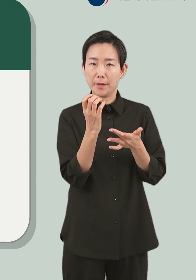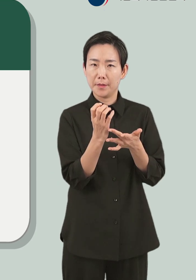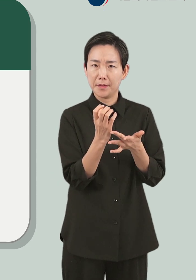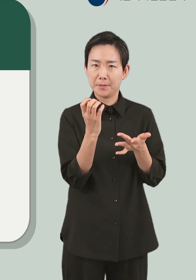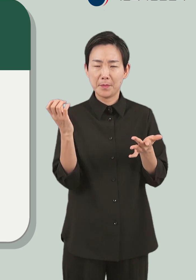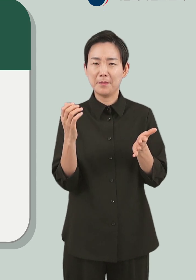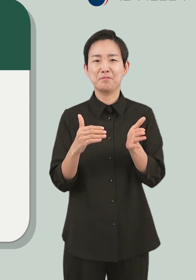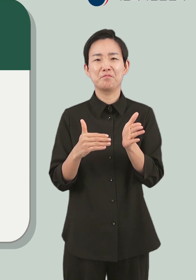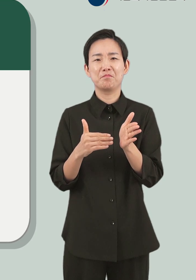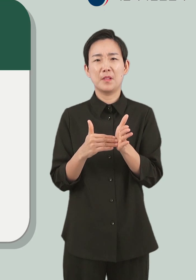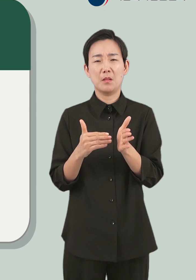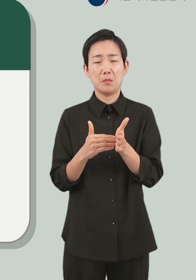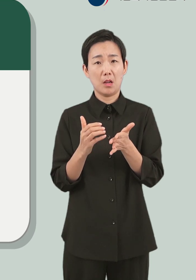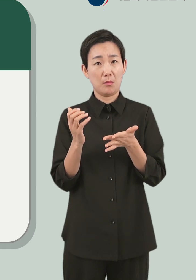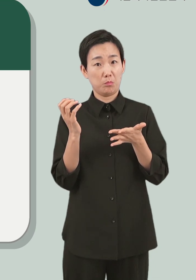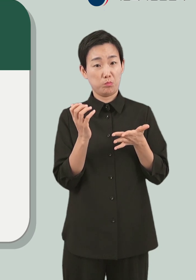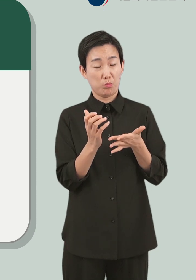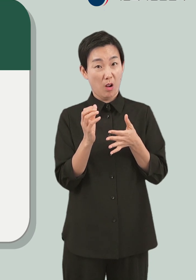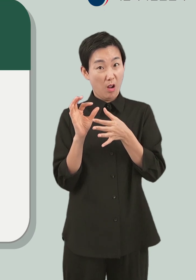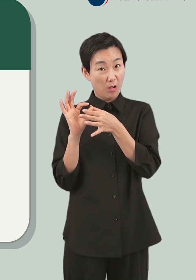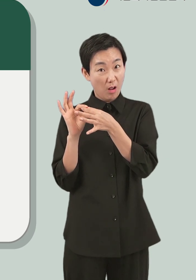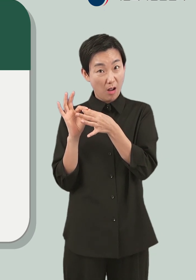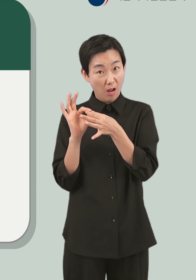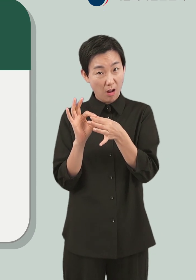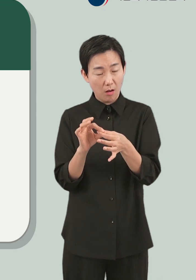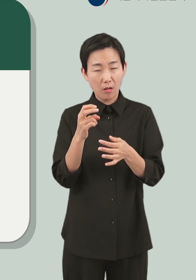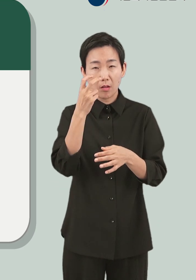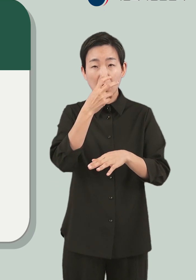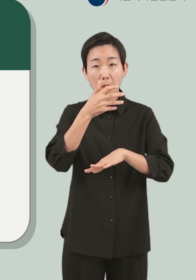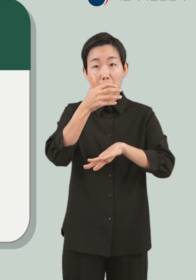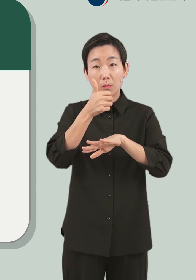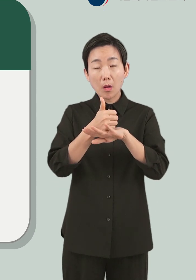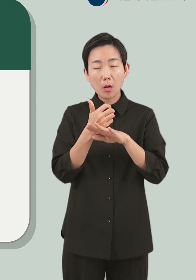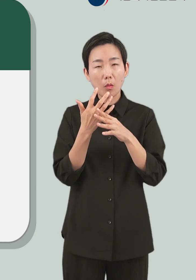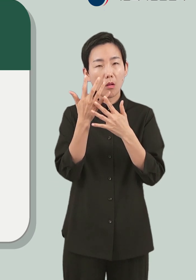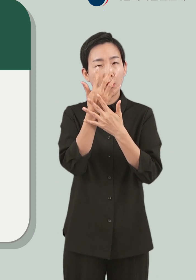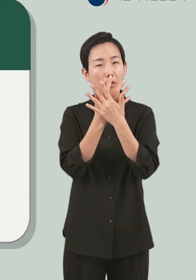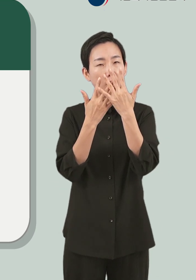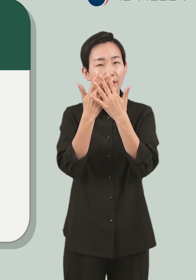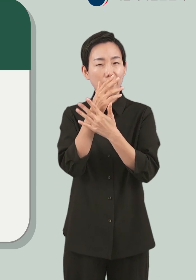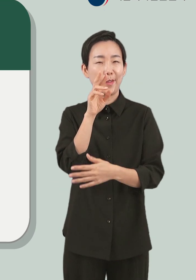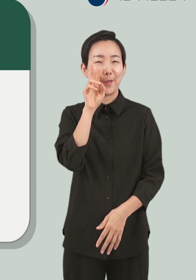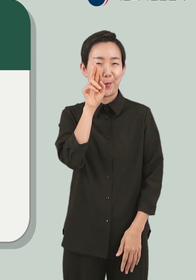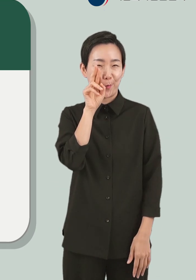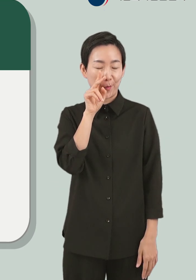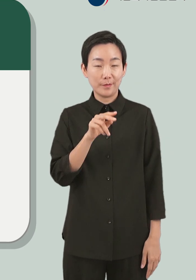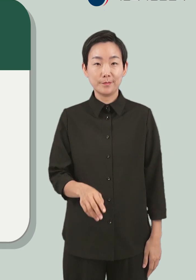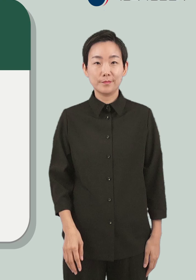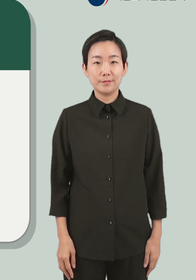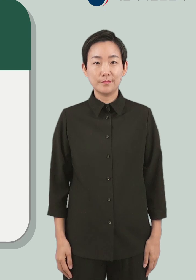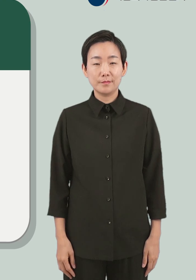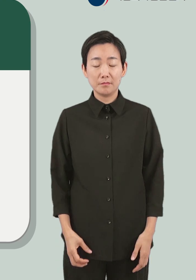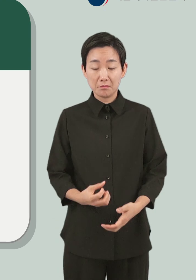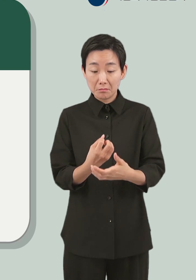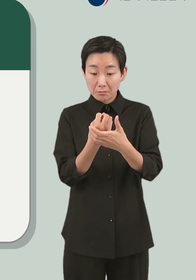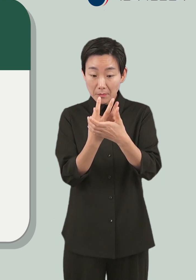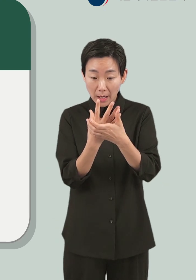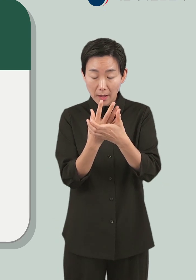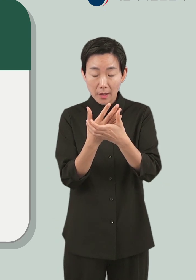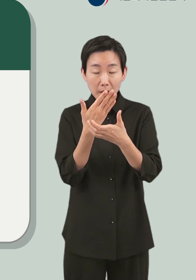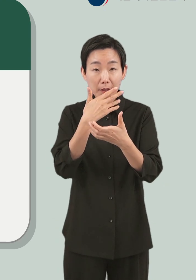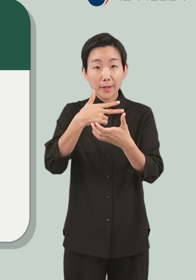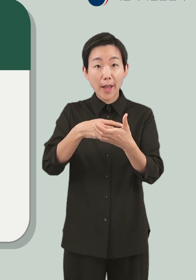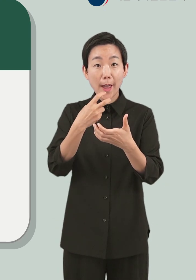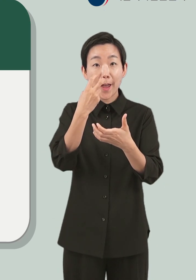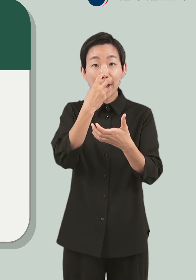화면의 깜빡이는 모래시계 기호가 표시되면 검사지에서 손가락을 뗍니다. 손가락을 계속대고 있으면 측정